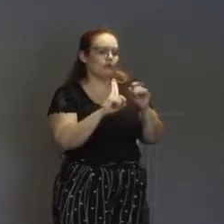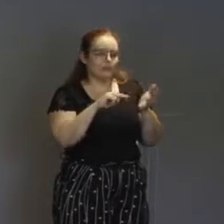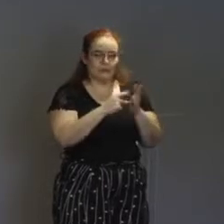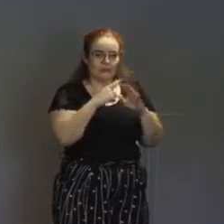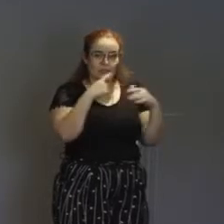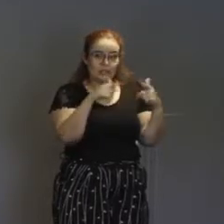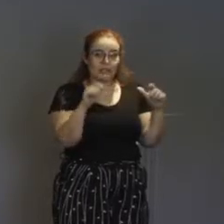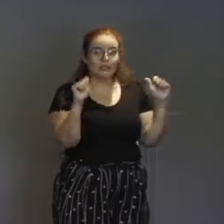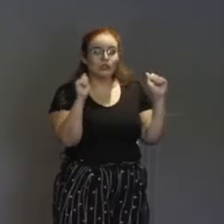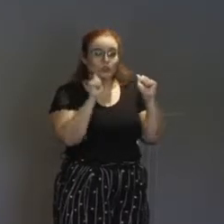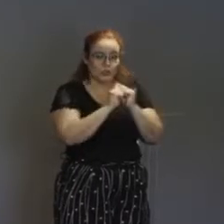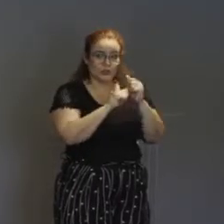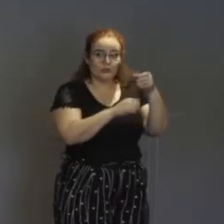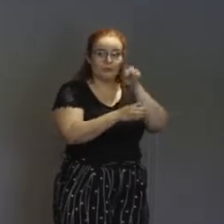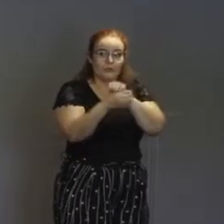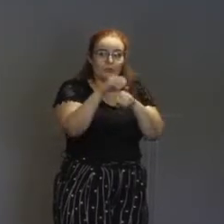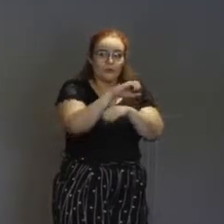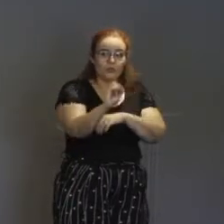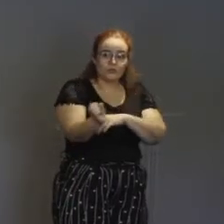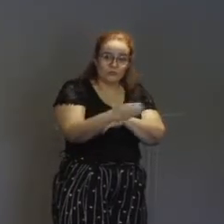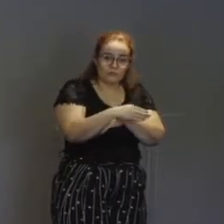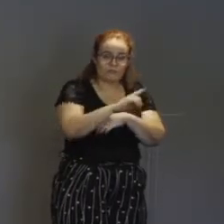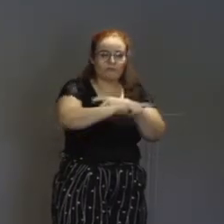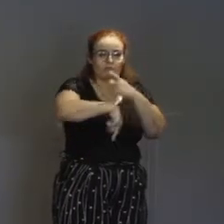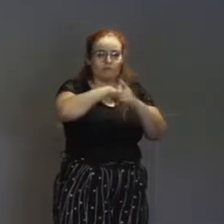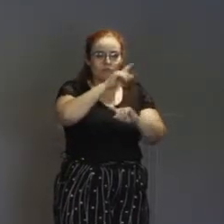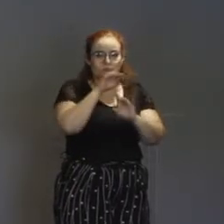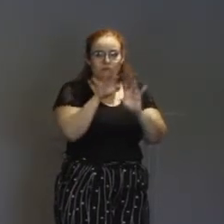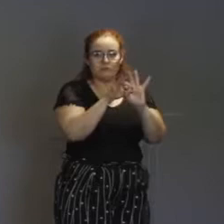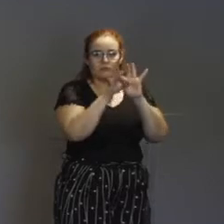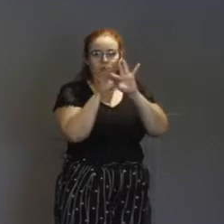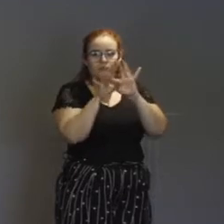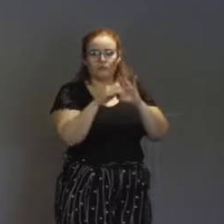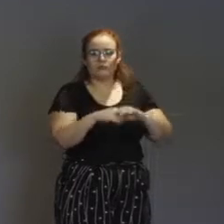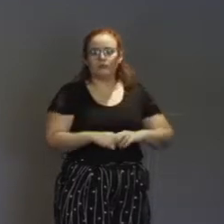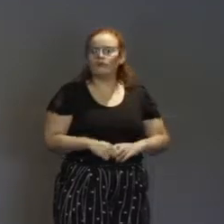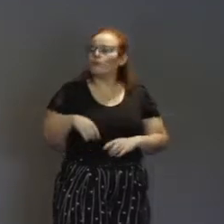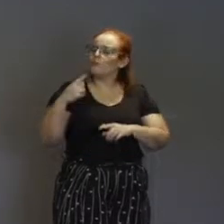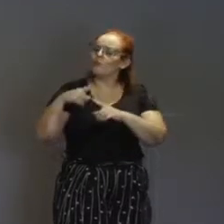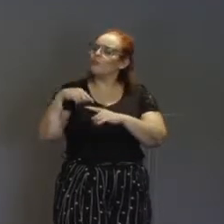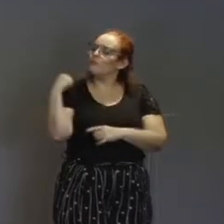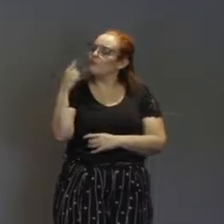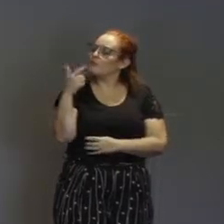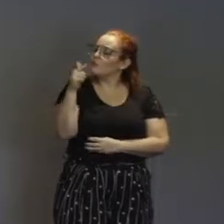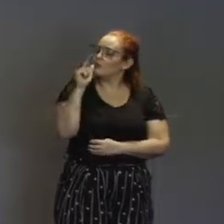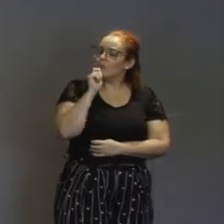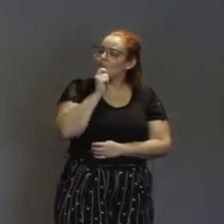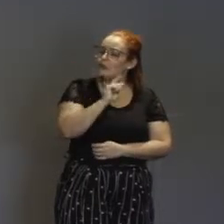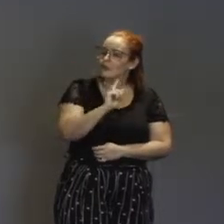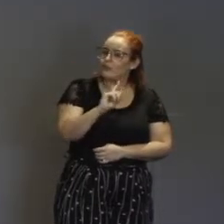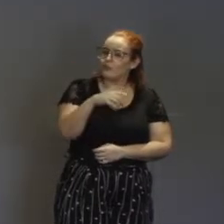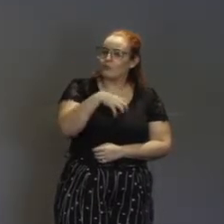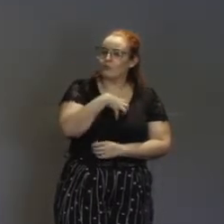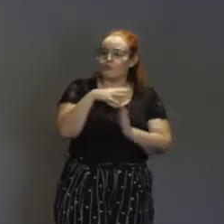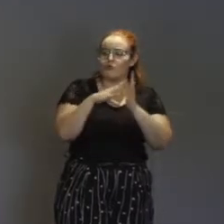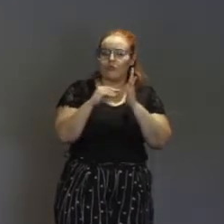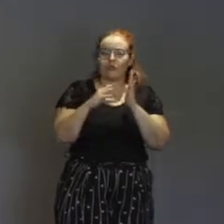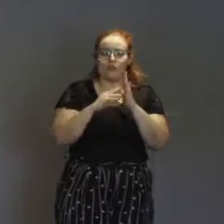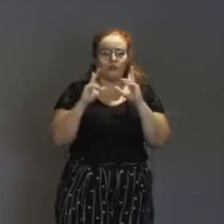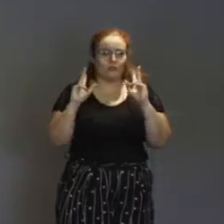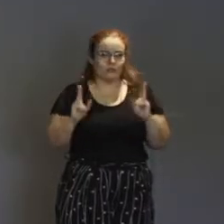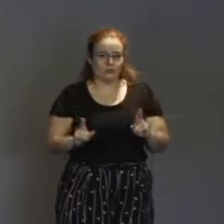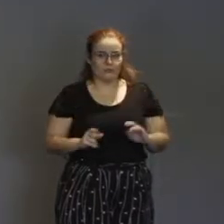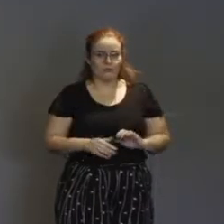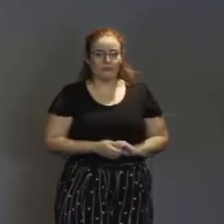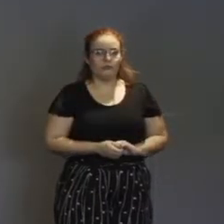Laboratório de inovação que junta o setor público e privado. Por que a gente não tem ainda um modelo desse em